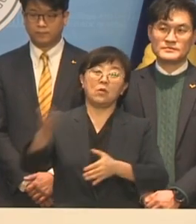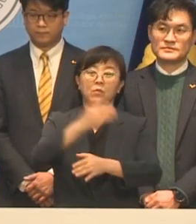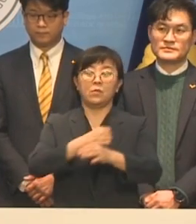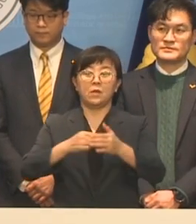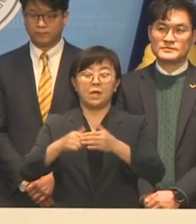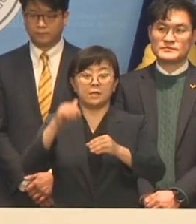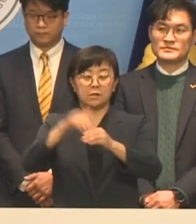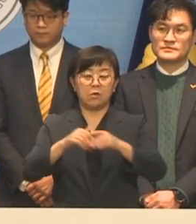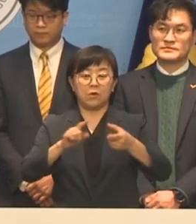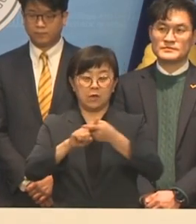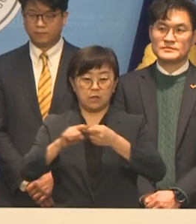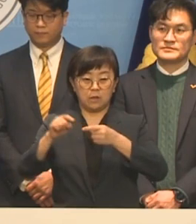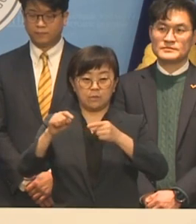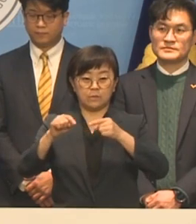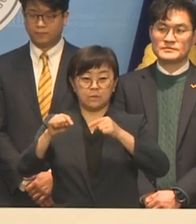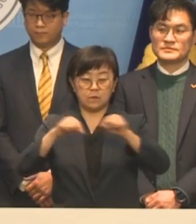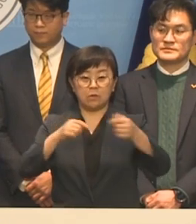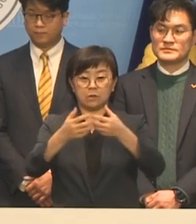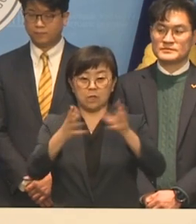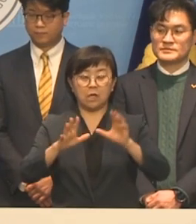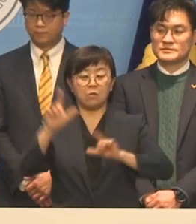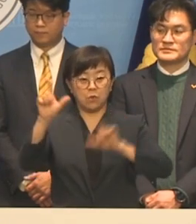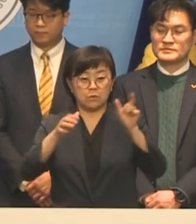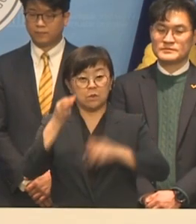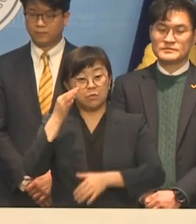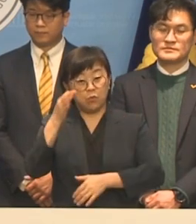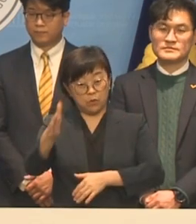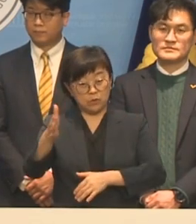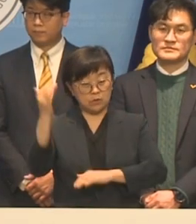넓은 선거연합정당의 모습으로 나갈 계획을